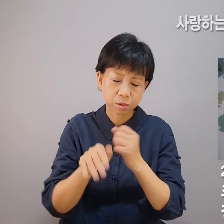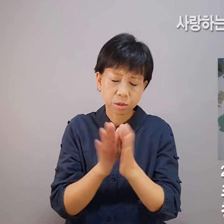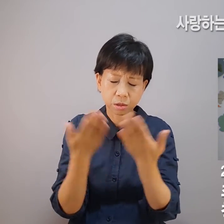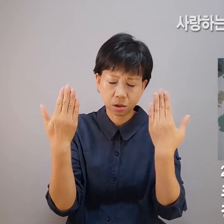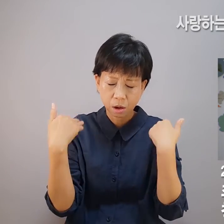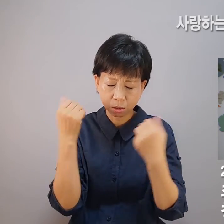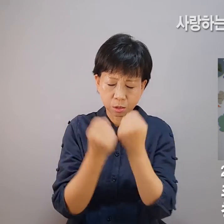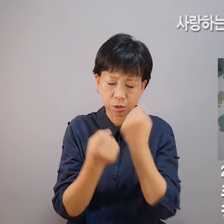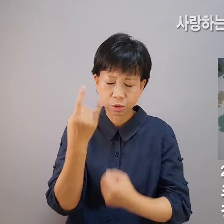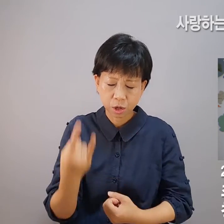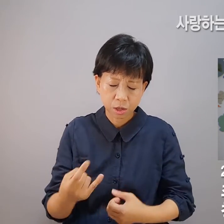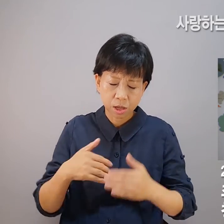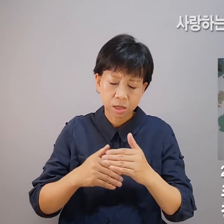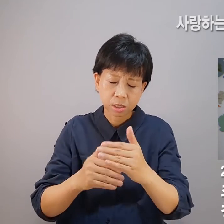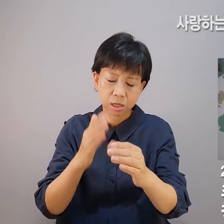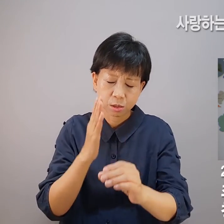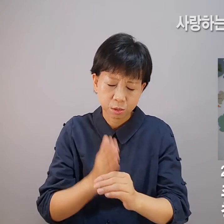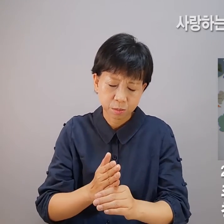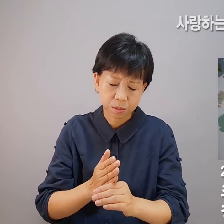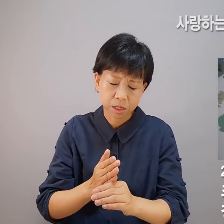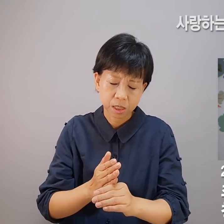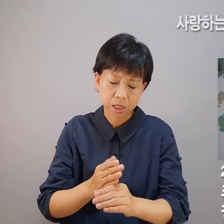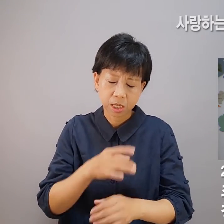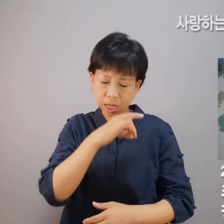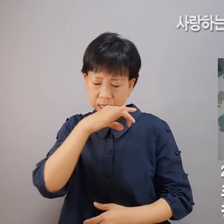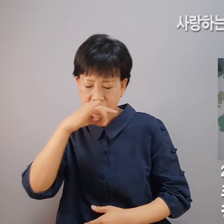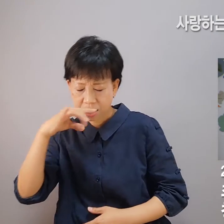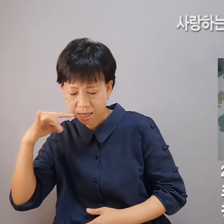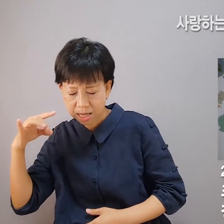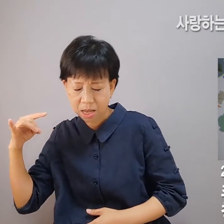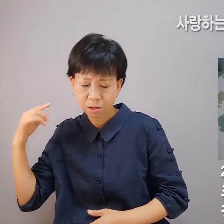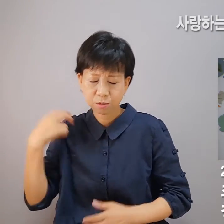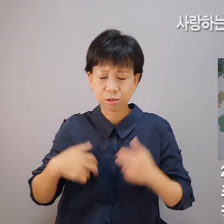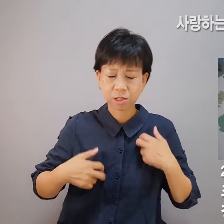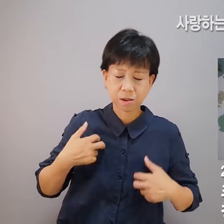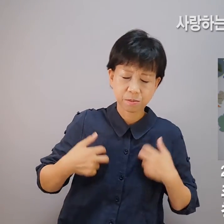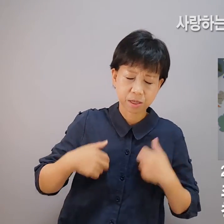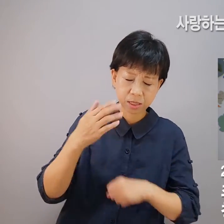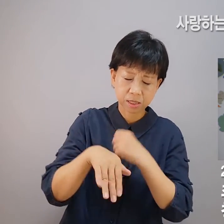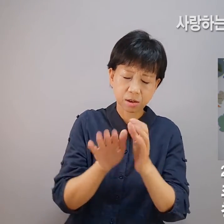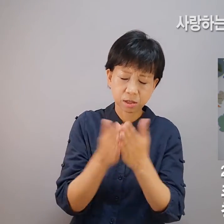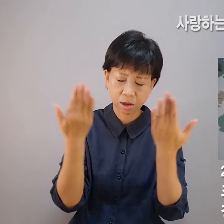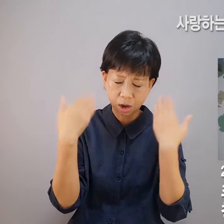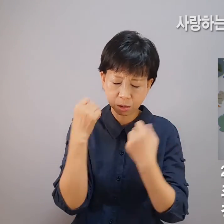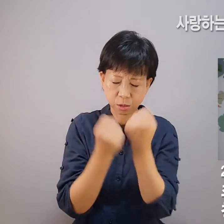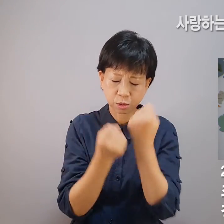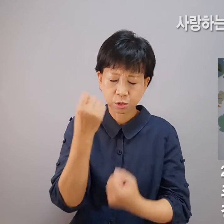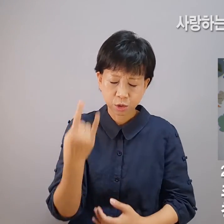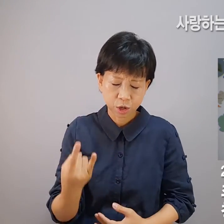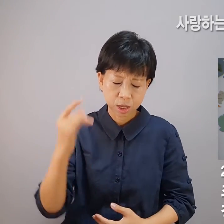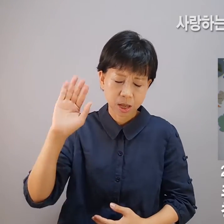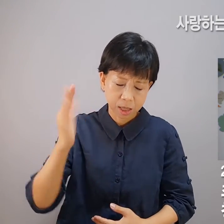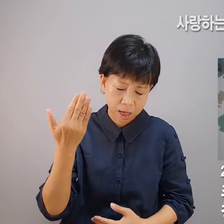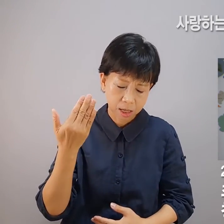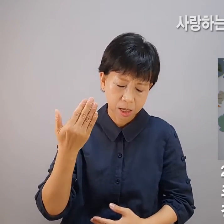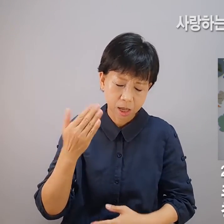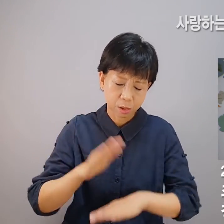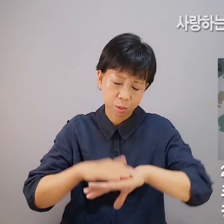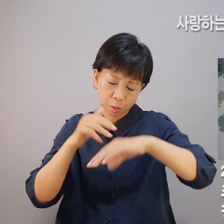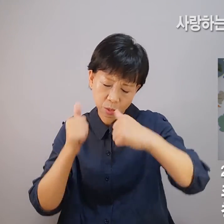수련회가 진행 중에 있습니다. 시끌시끌하면서 저들이 신나고 재미있는 성경학교를 수련회를 할 수